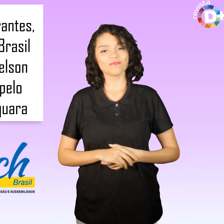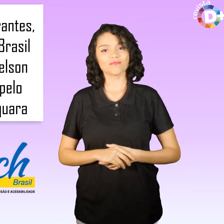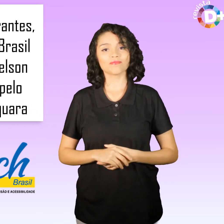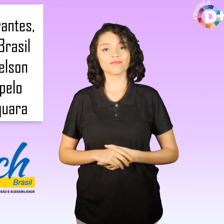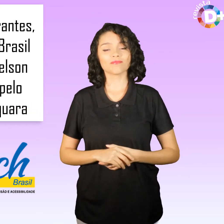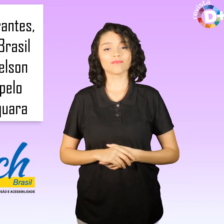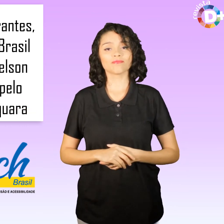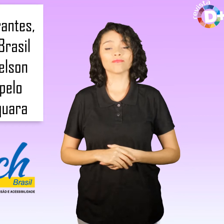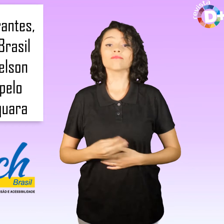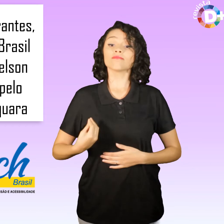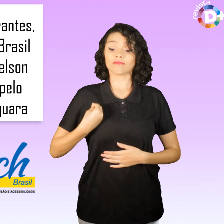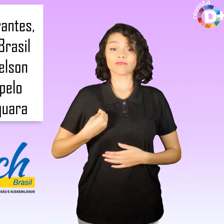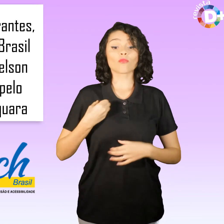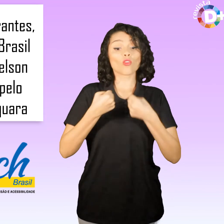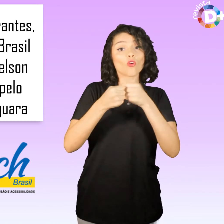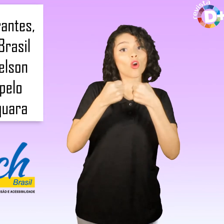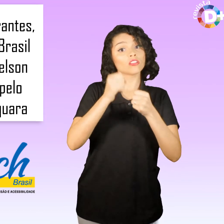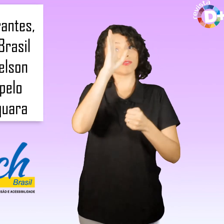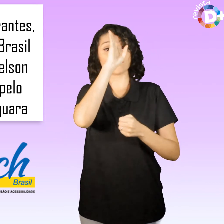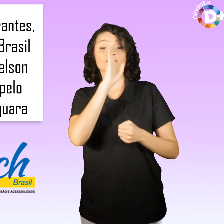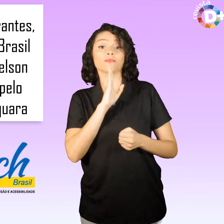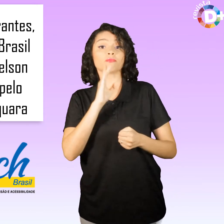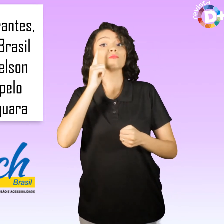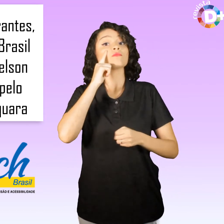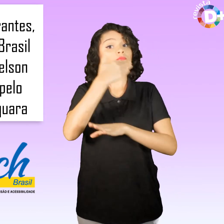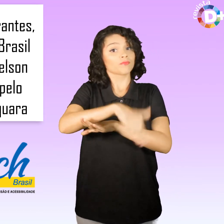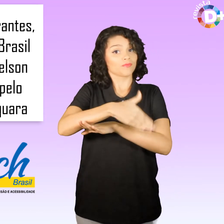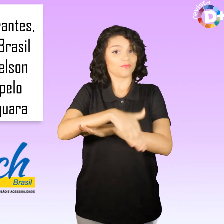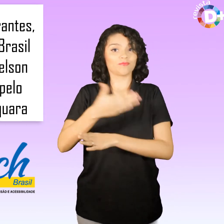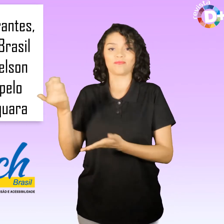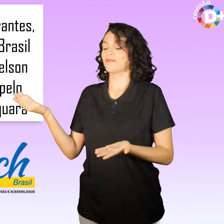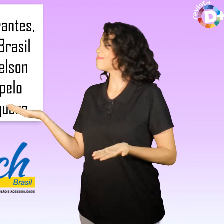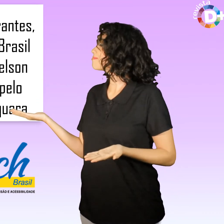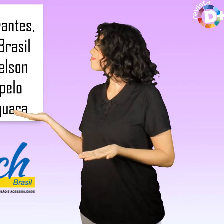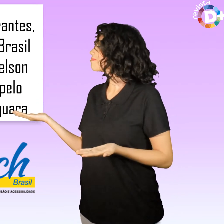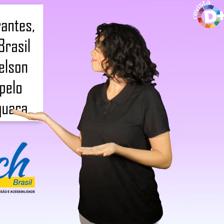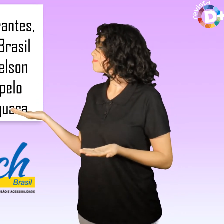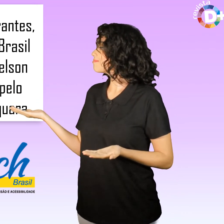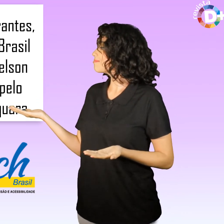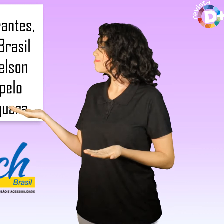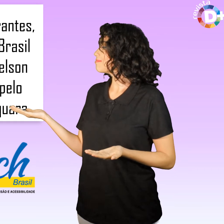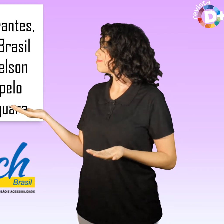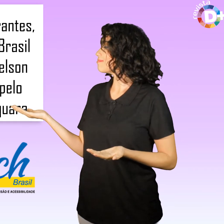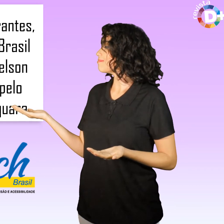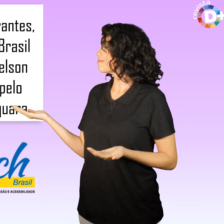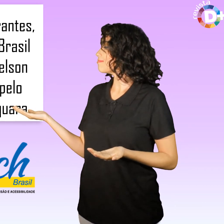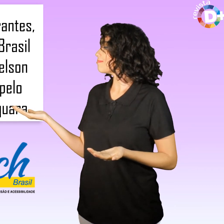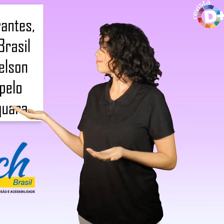Brasil. Transporte gratuito. Rua Nelson Fernandes, 450. Acesso